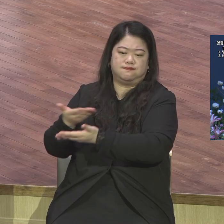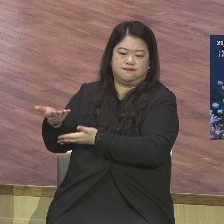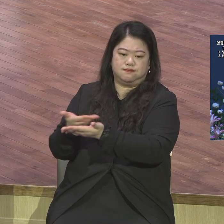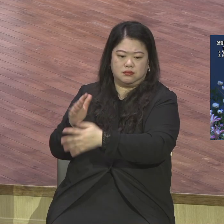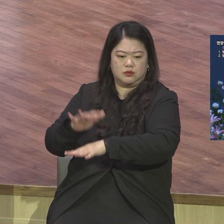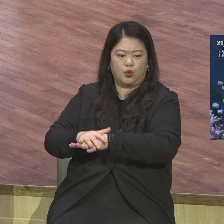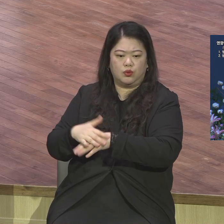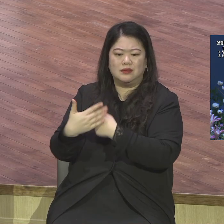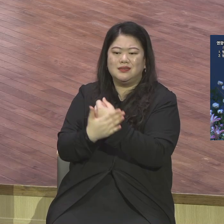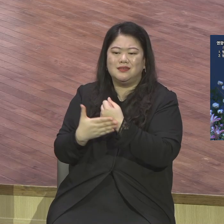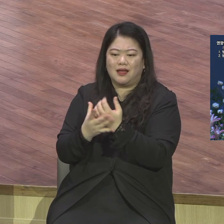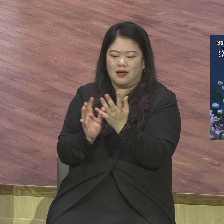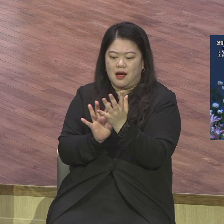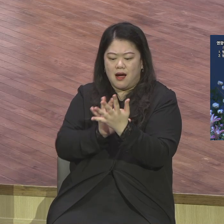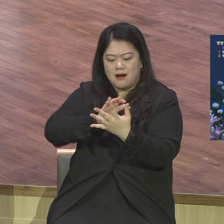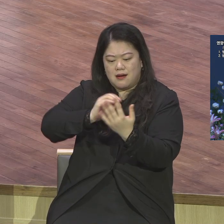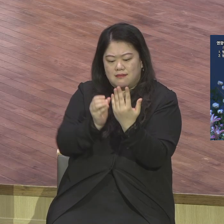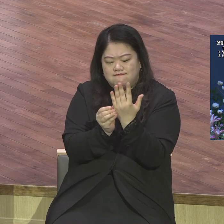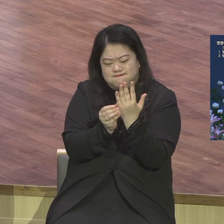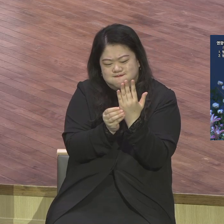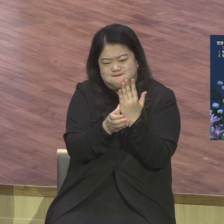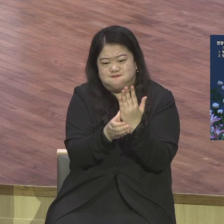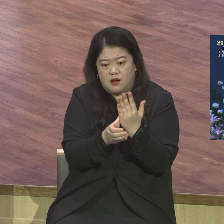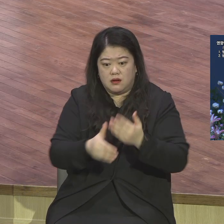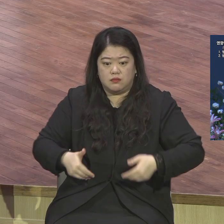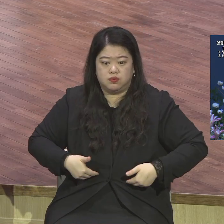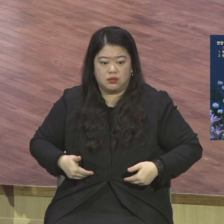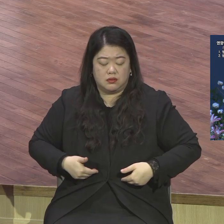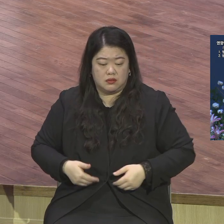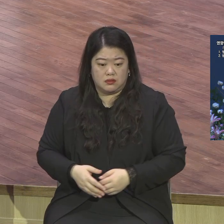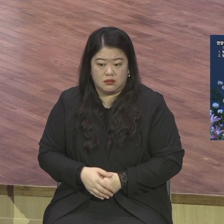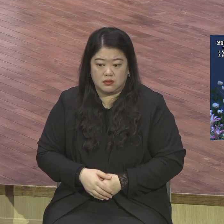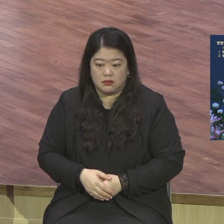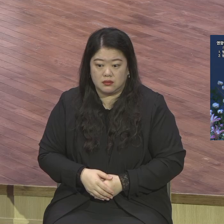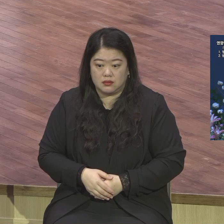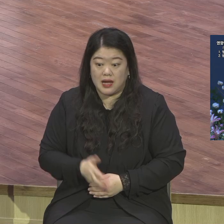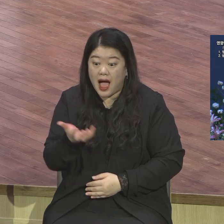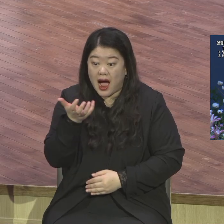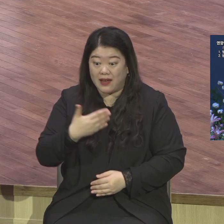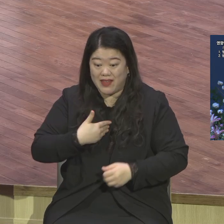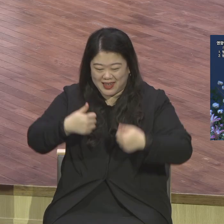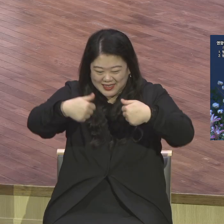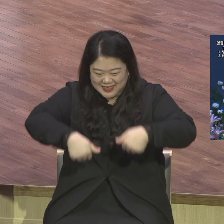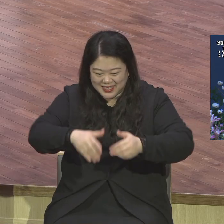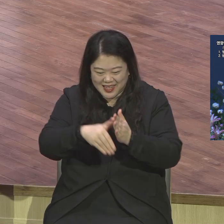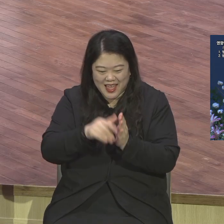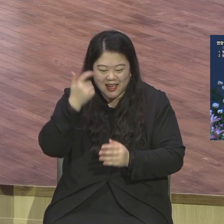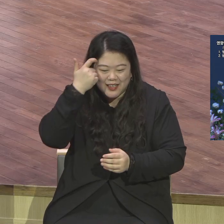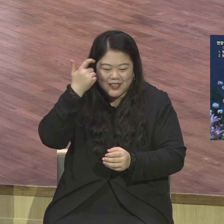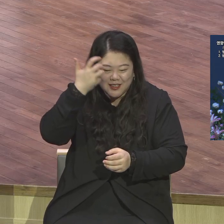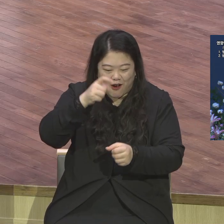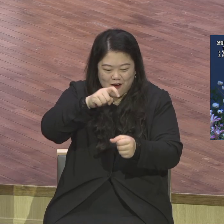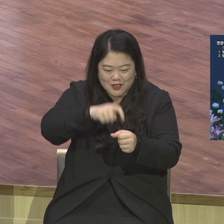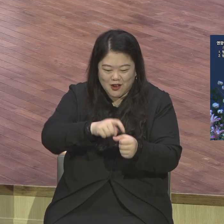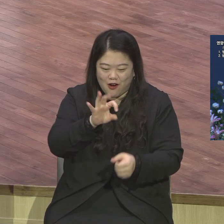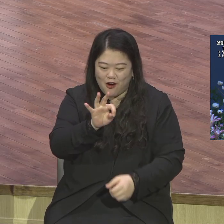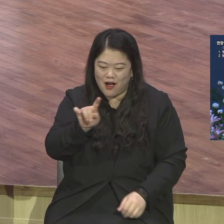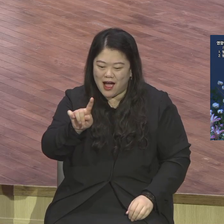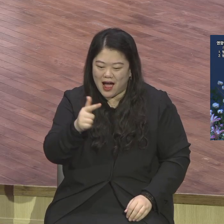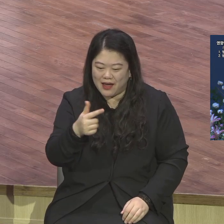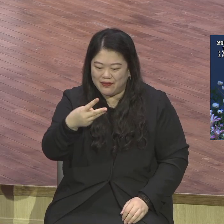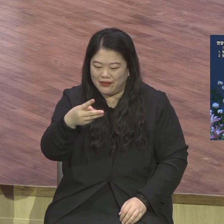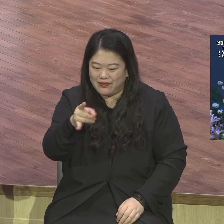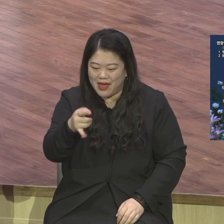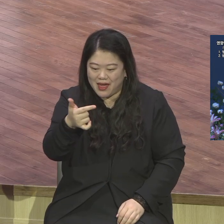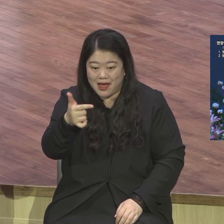자의 시간이에요. 우리가 영적인 안테나를 세워서 하나님과 24시 소통하게